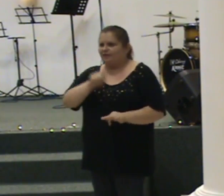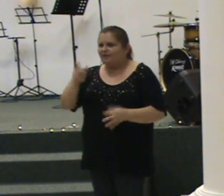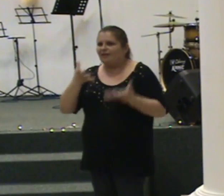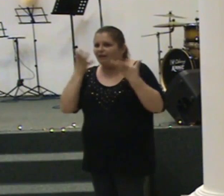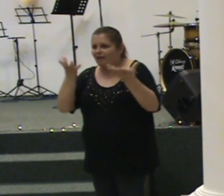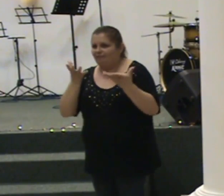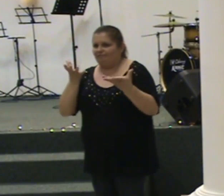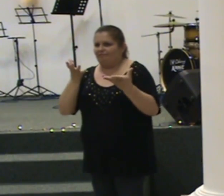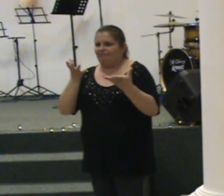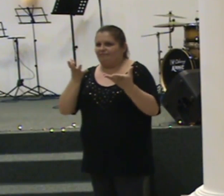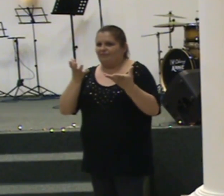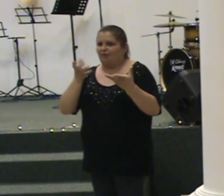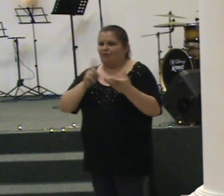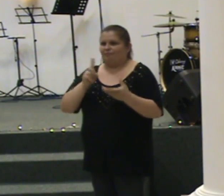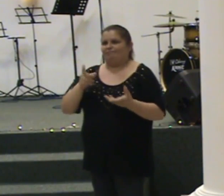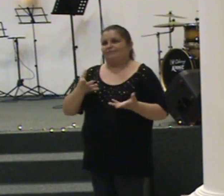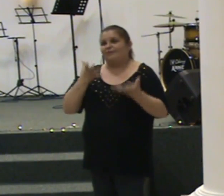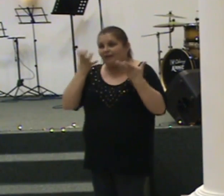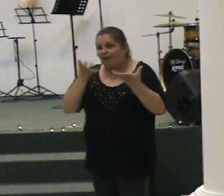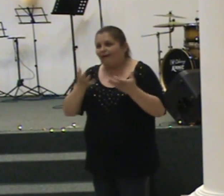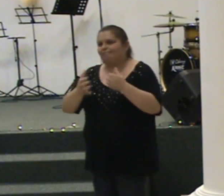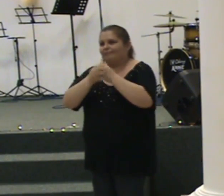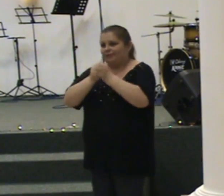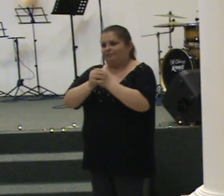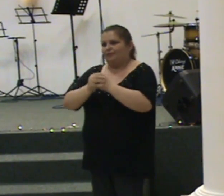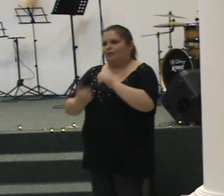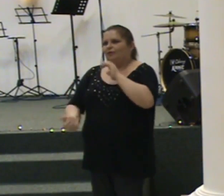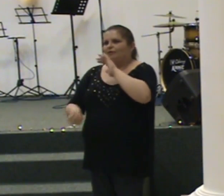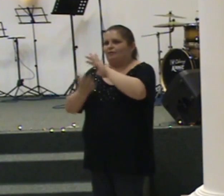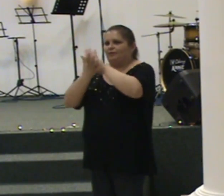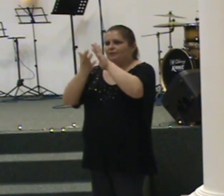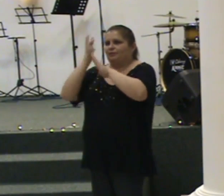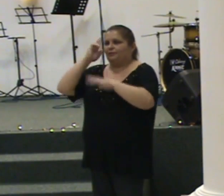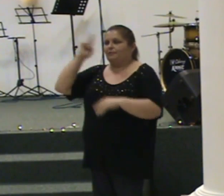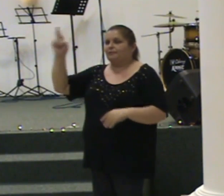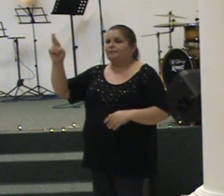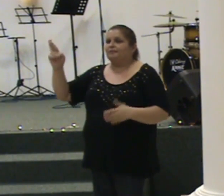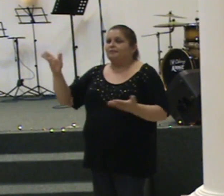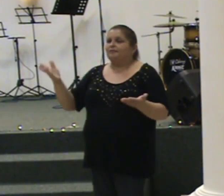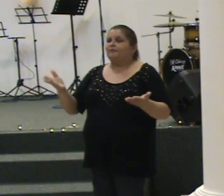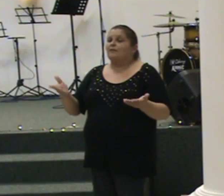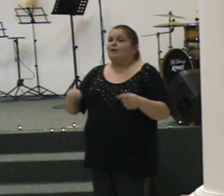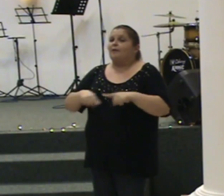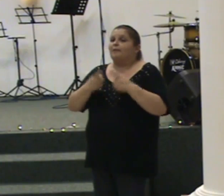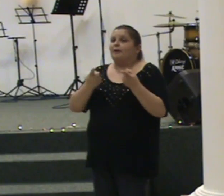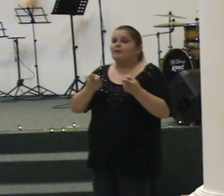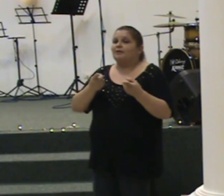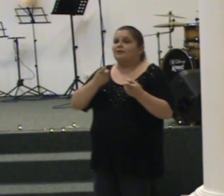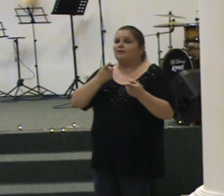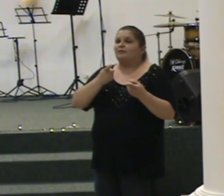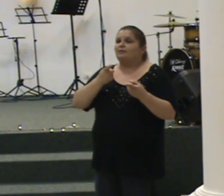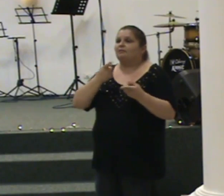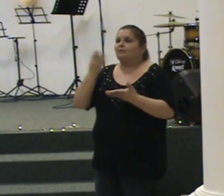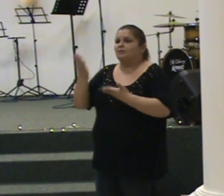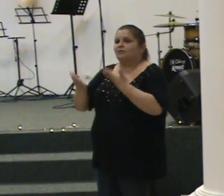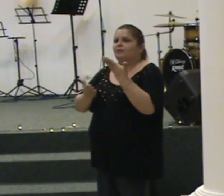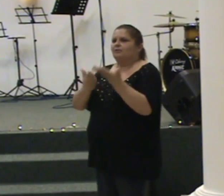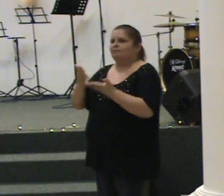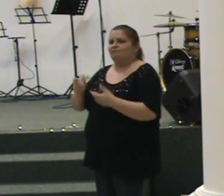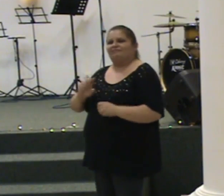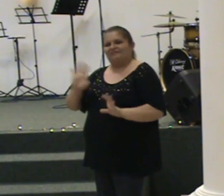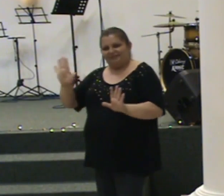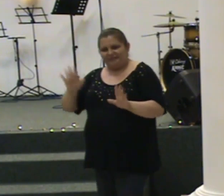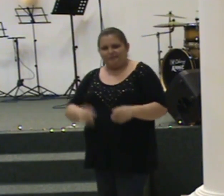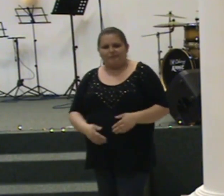Você quer? Amém? Então, louvado seja Deus, né? Mas aí, uma parte estava certa.